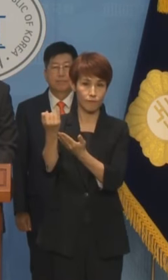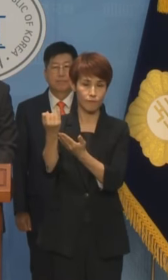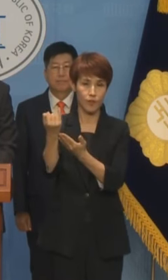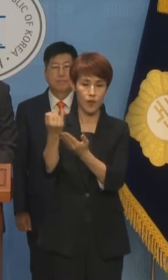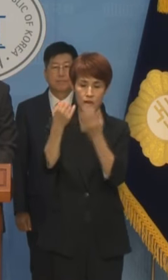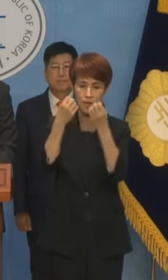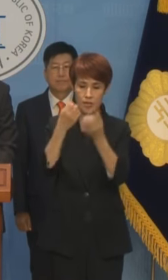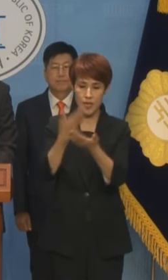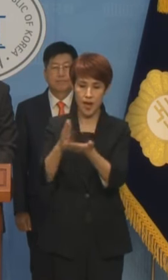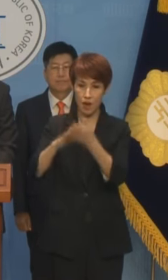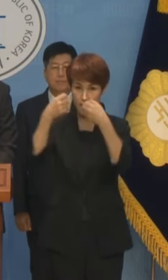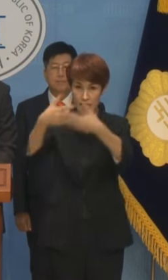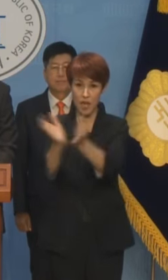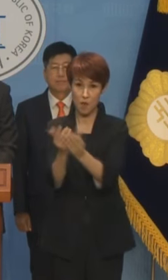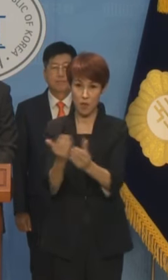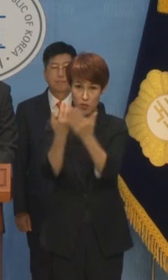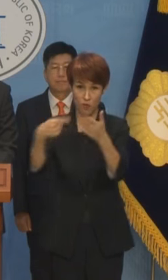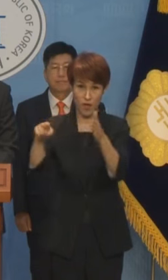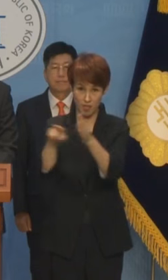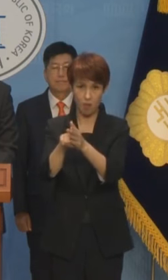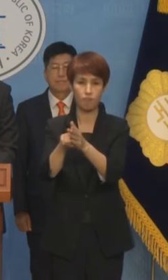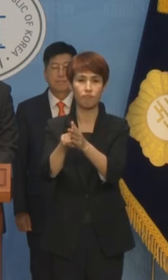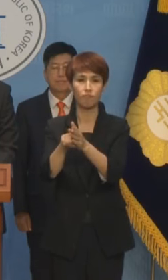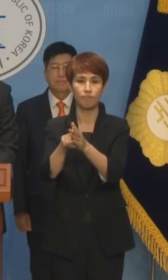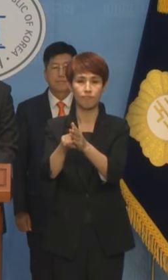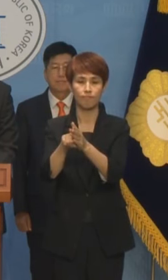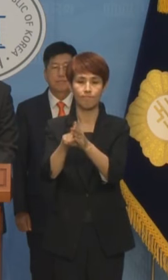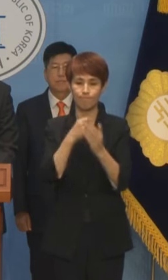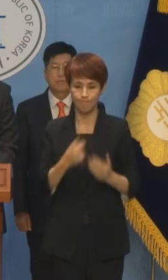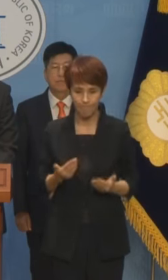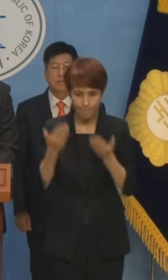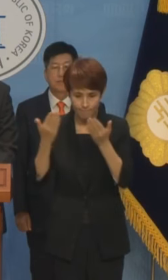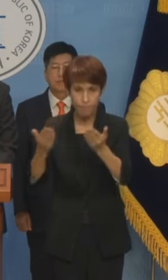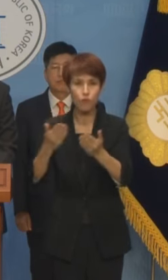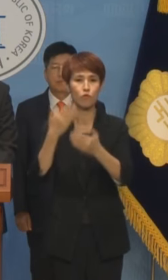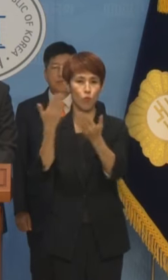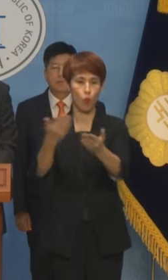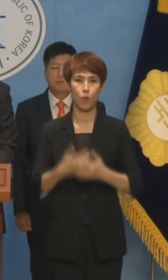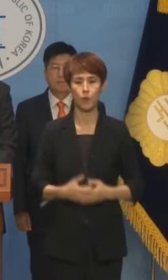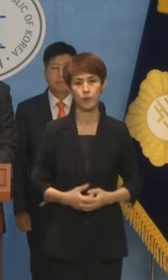개혁신당의 발전과 성장을 위해 다시 한번 헌신할 각오가 되어 있습니다.